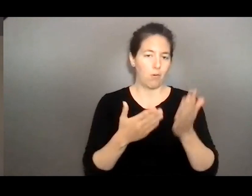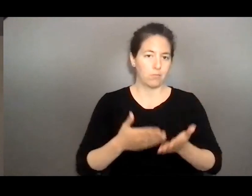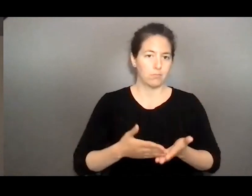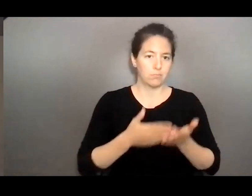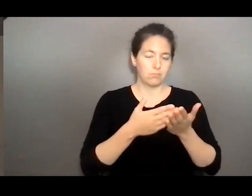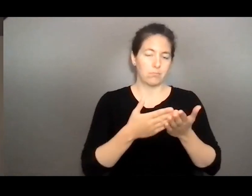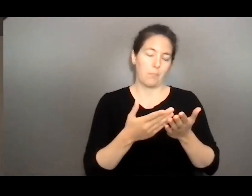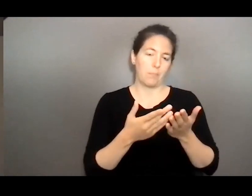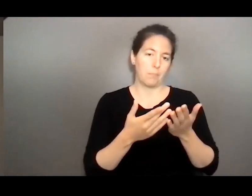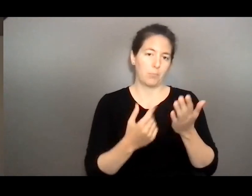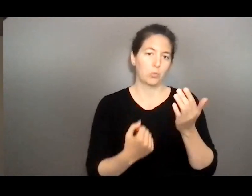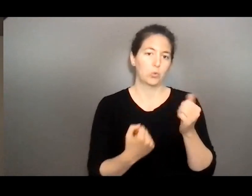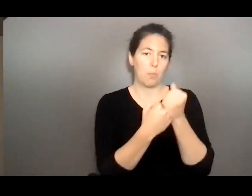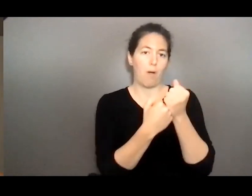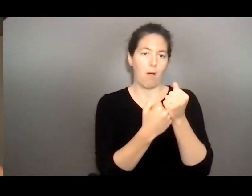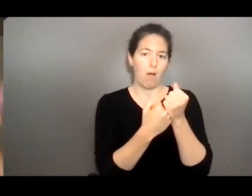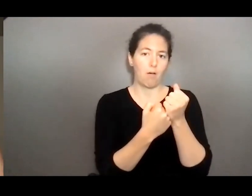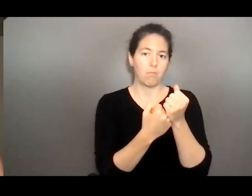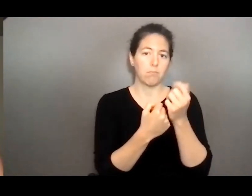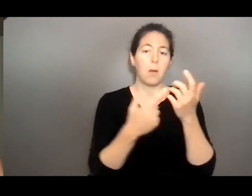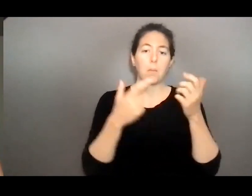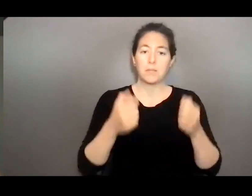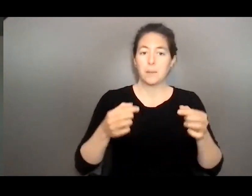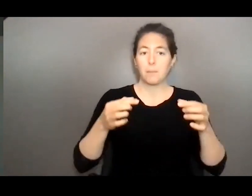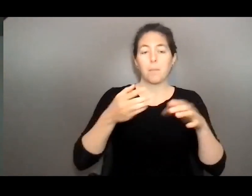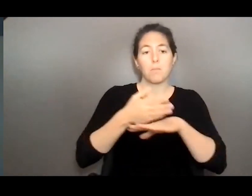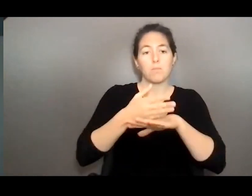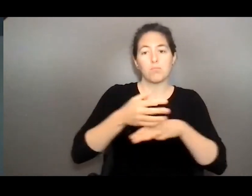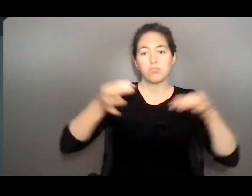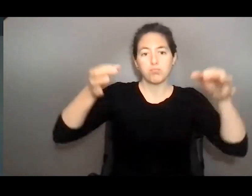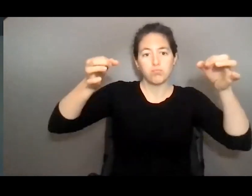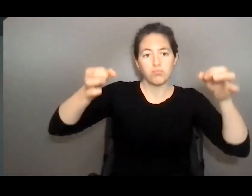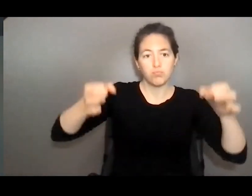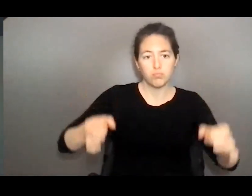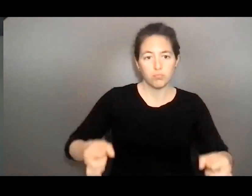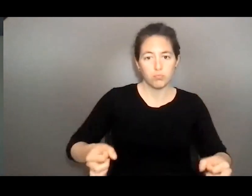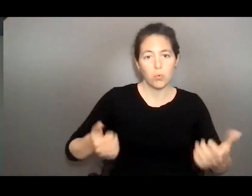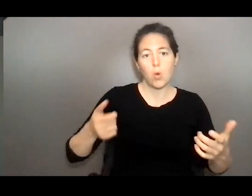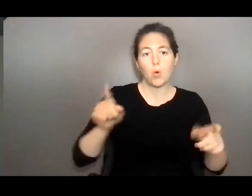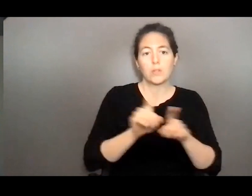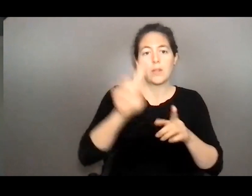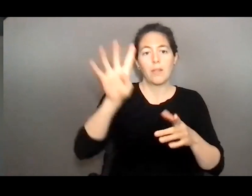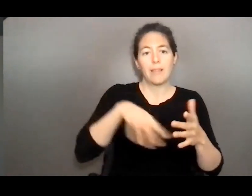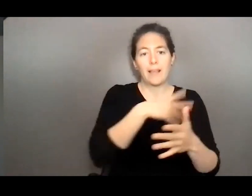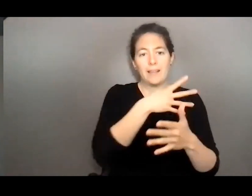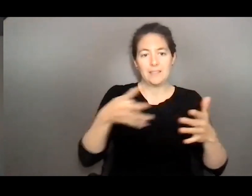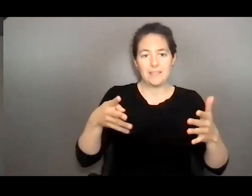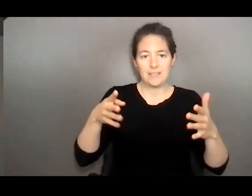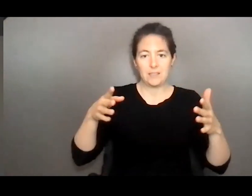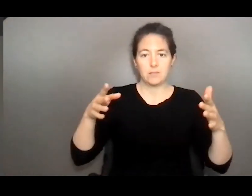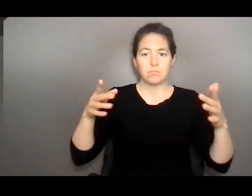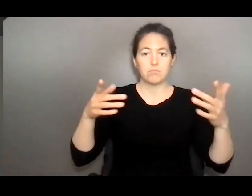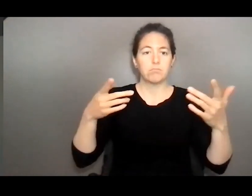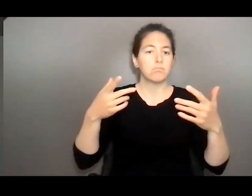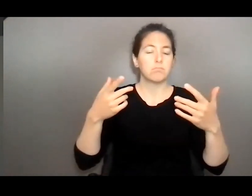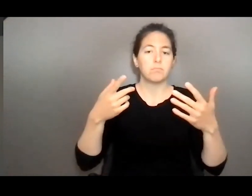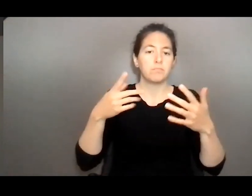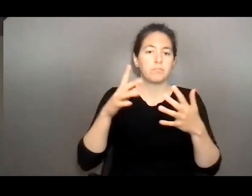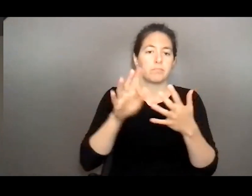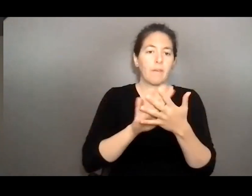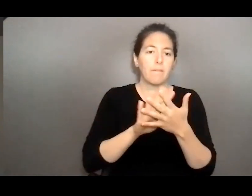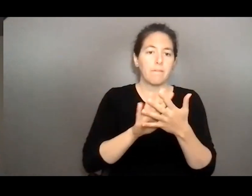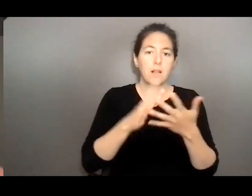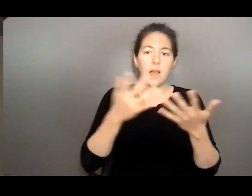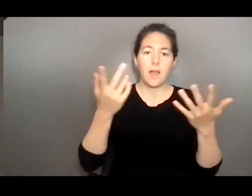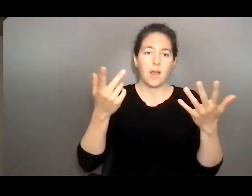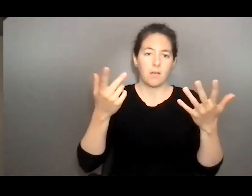Donc, vous pouvez utiliser 2 tuteurs et un treillis. Donc, que ce soit un petit treillis en filet,